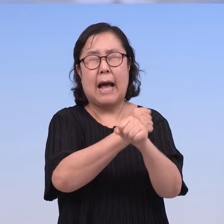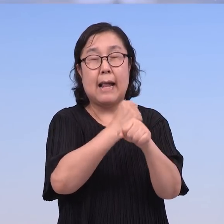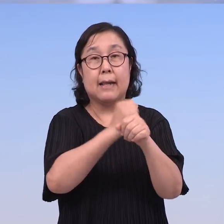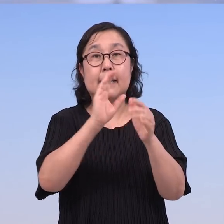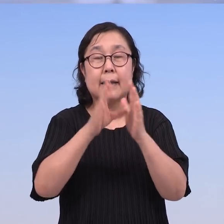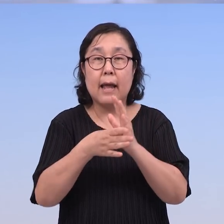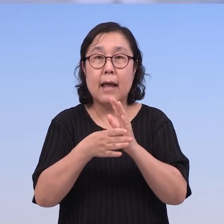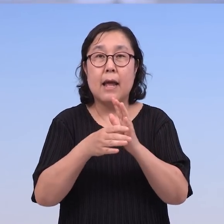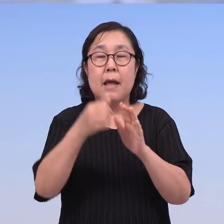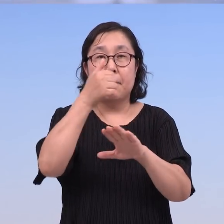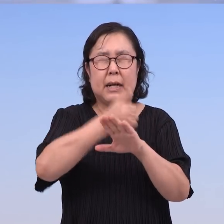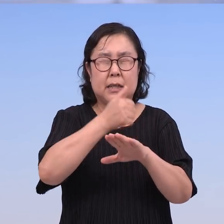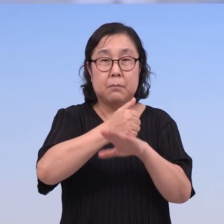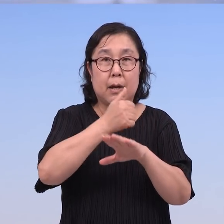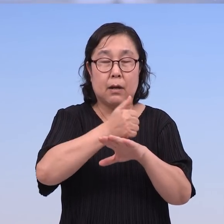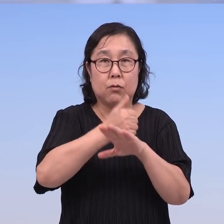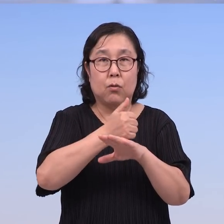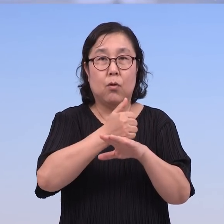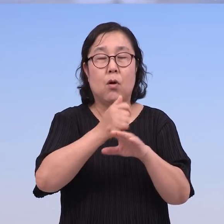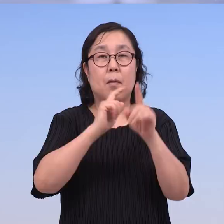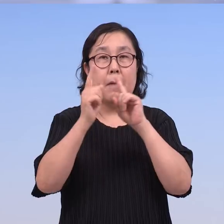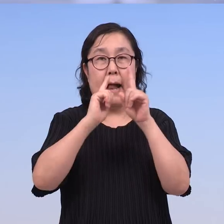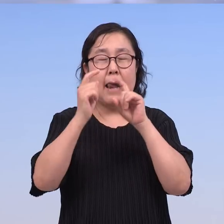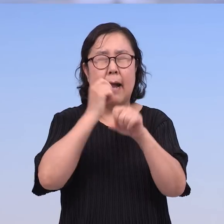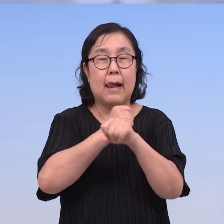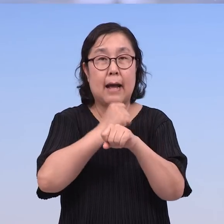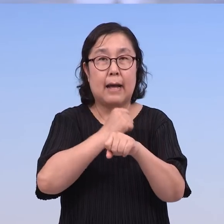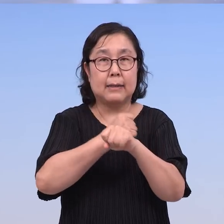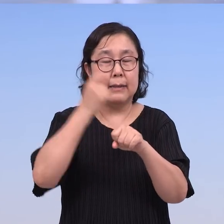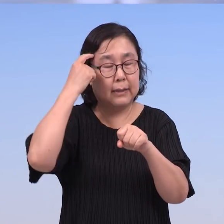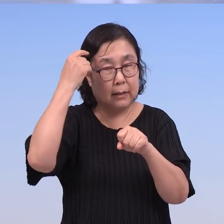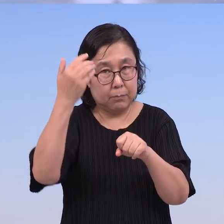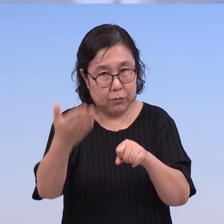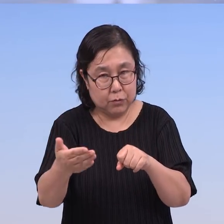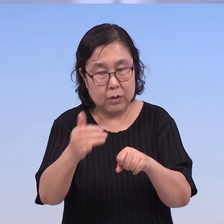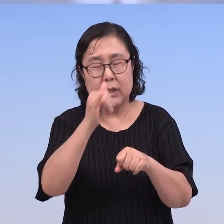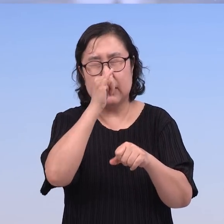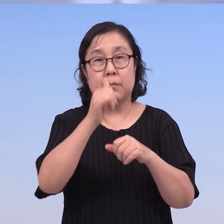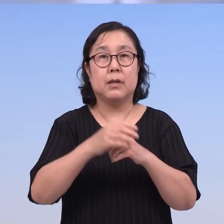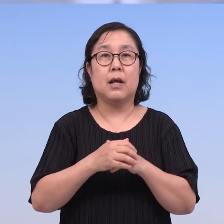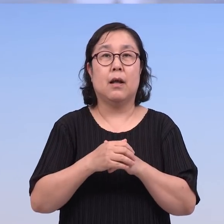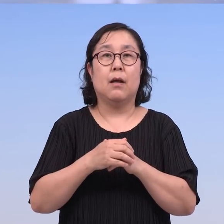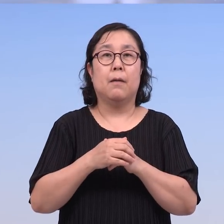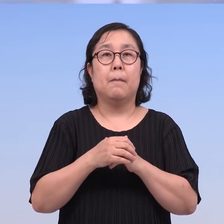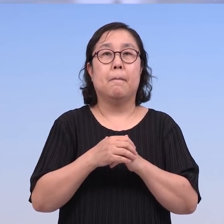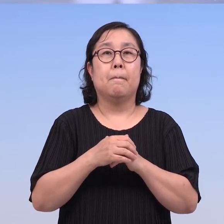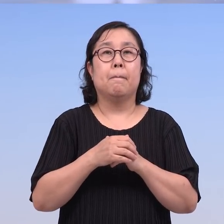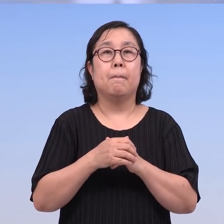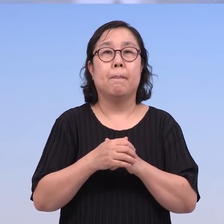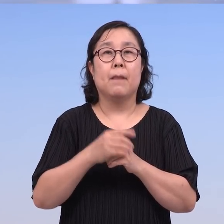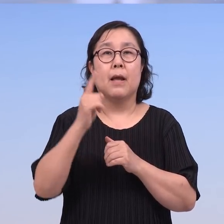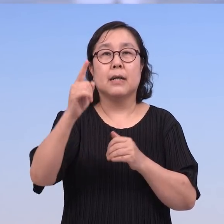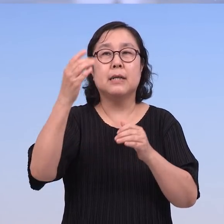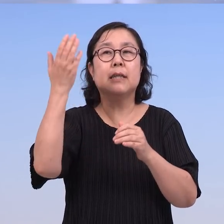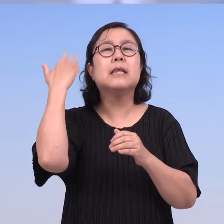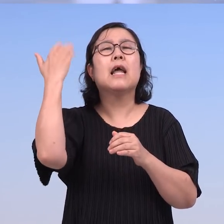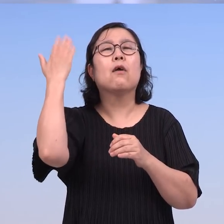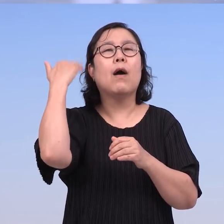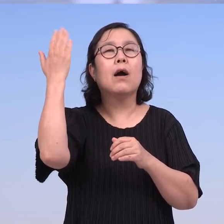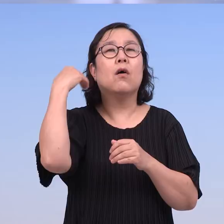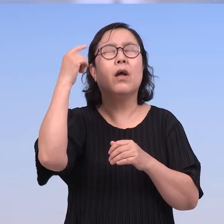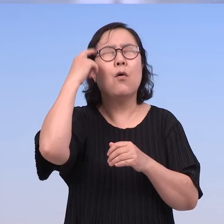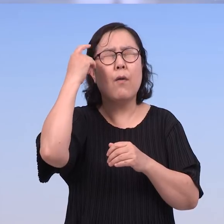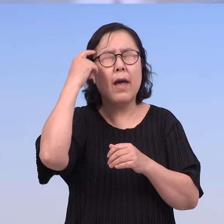이 염석진에게 총을 겨누면서 이런 질문을, 가슴 아픈 질문을 던져요. 그때 왜